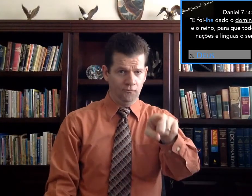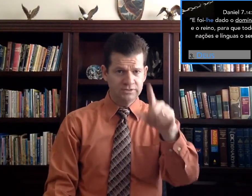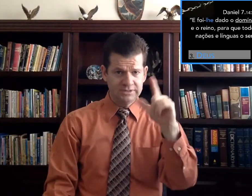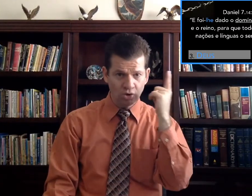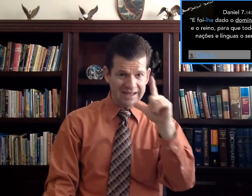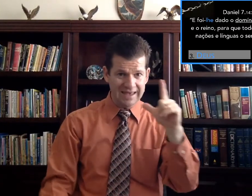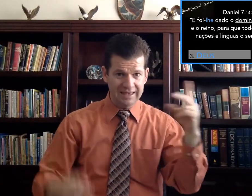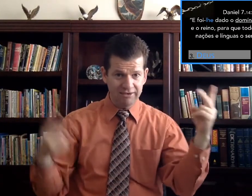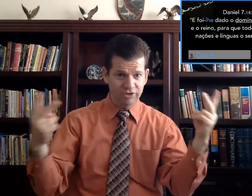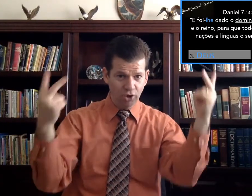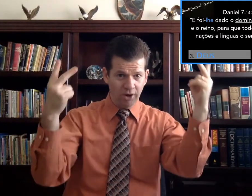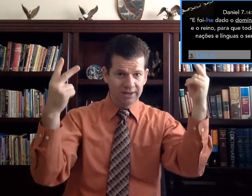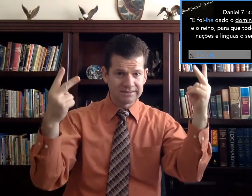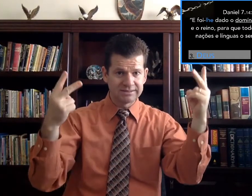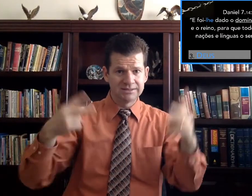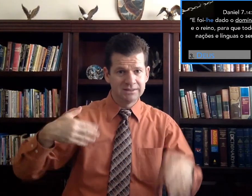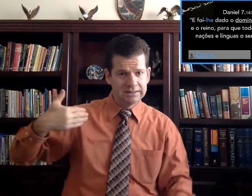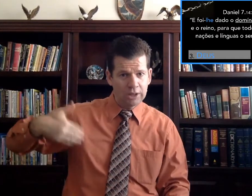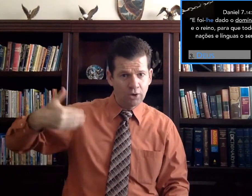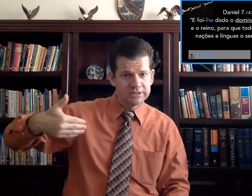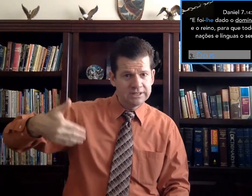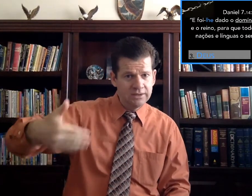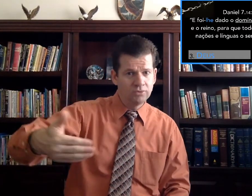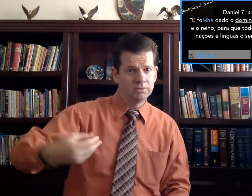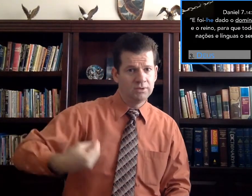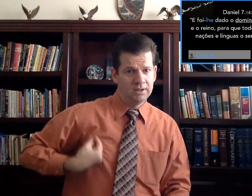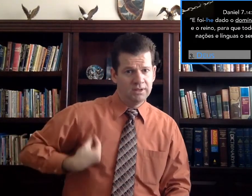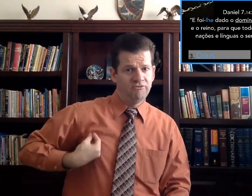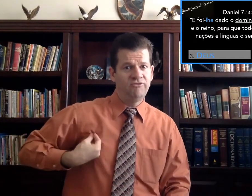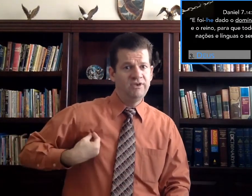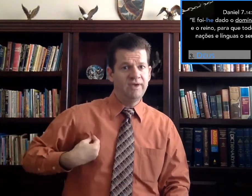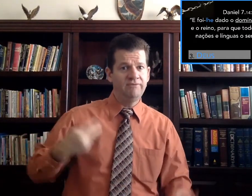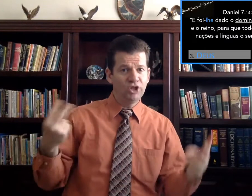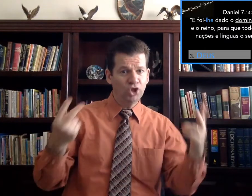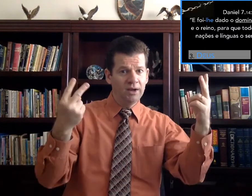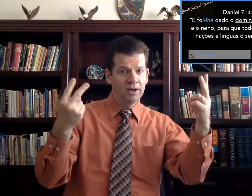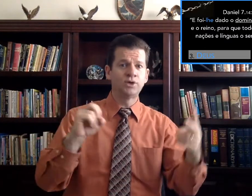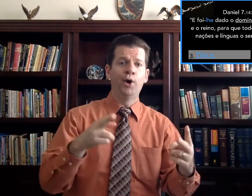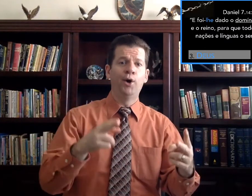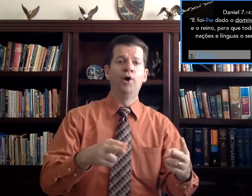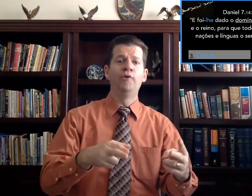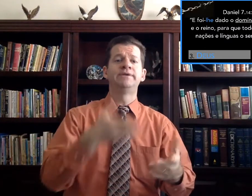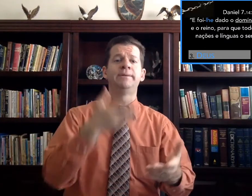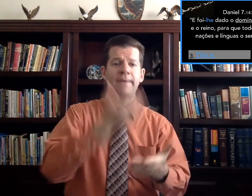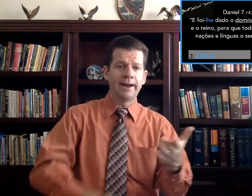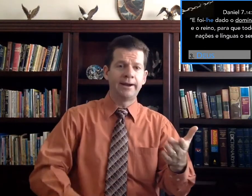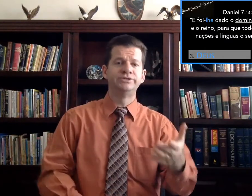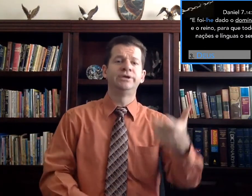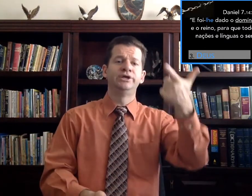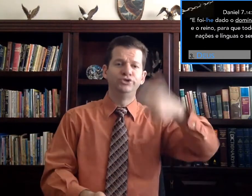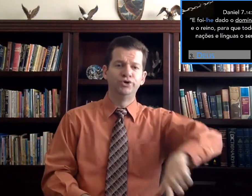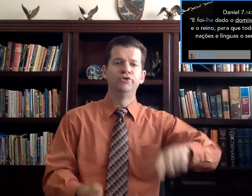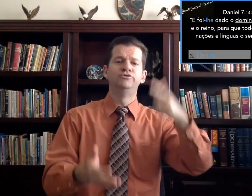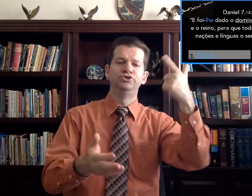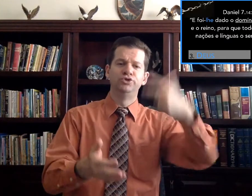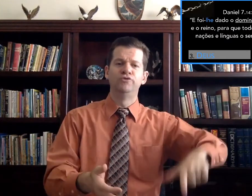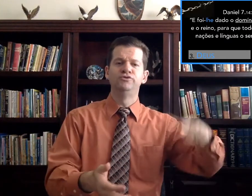Você consegue vitórias? Está conseguindo? Vive em vitórias? Ou você perde de